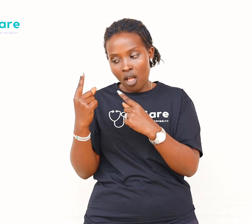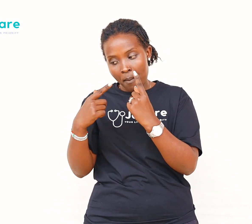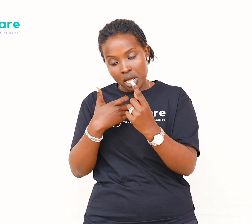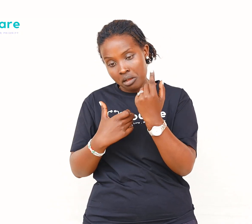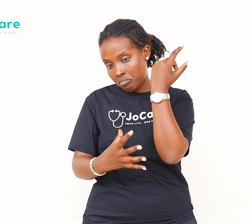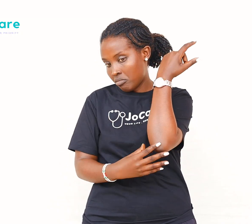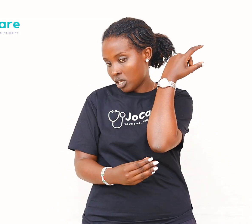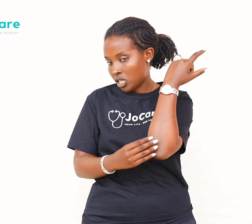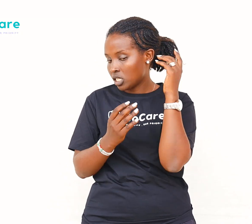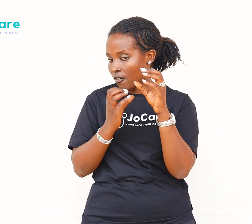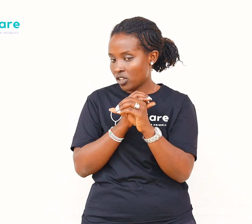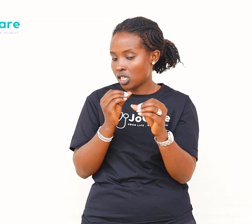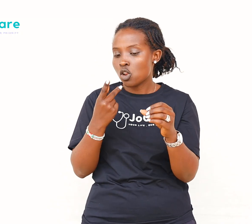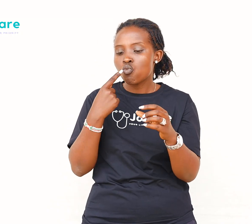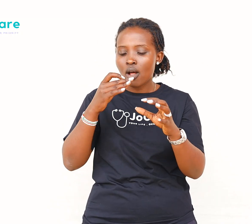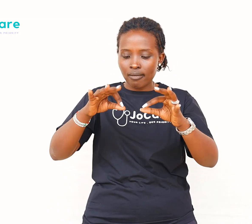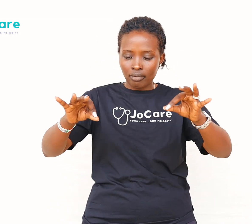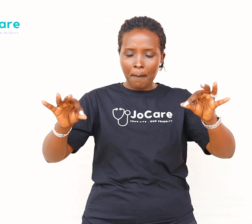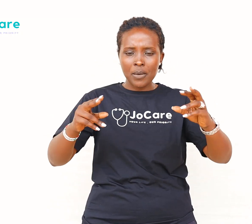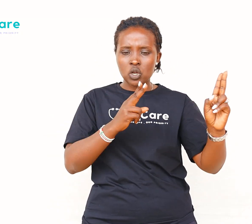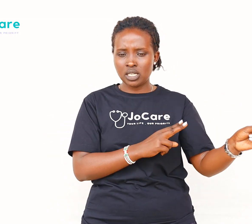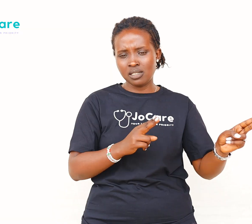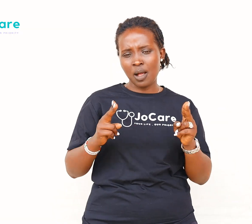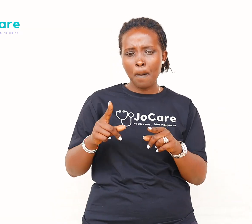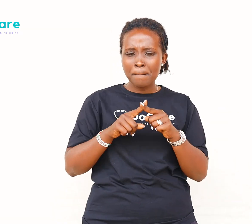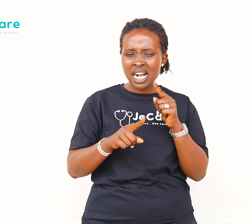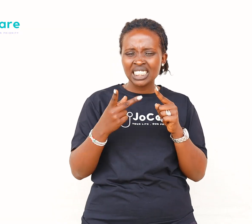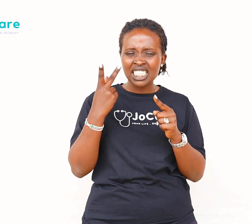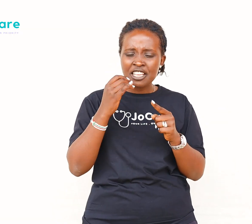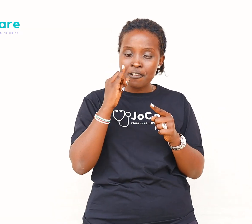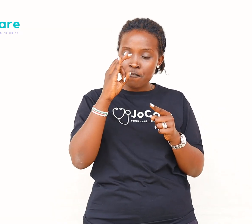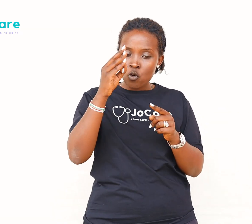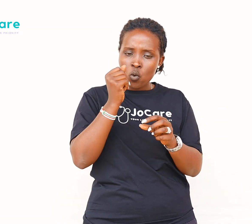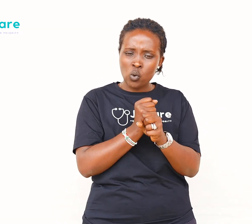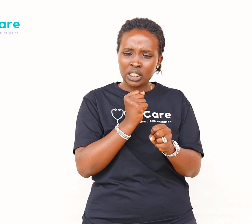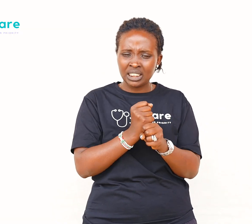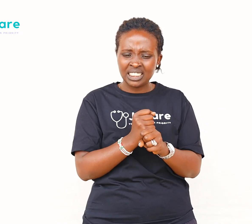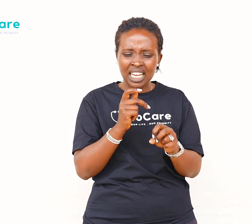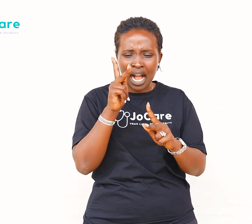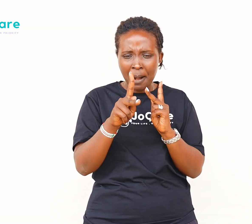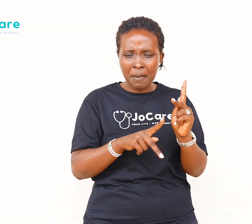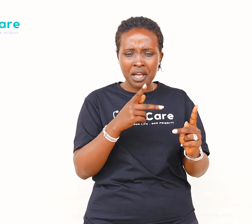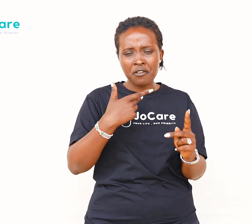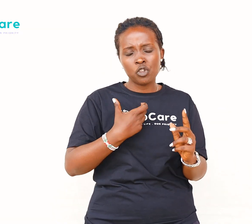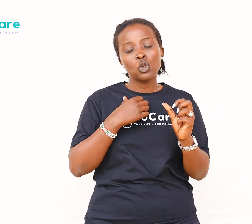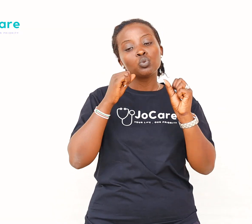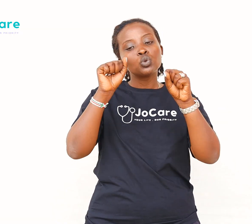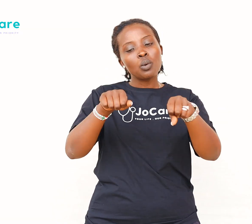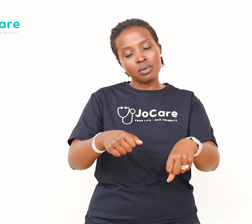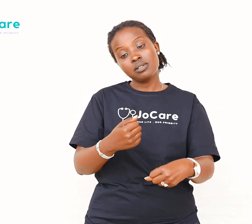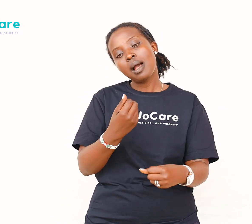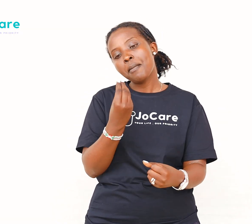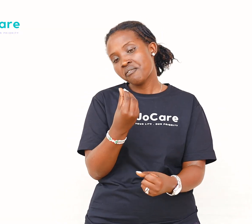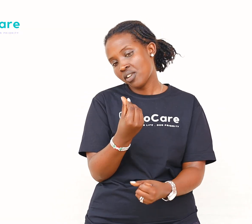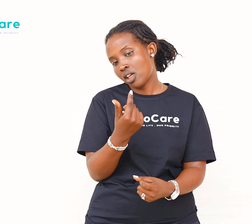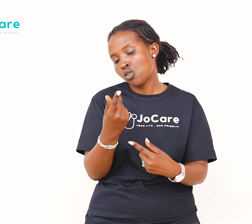yego Agatambaro gasanzwe. Ariko igihe udakoresha n'agatambaro, ubwo ku bantu bafite ubushobozi bwo kugura ibyo